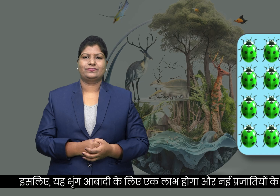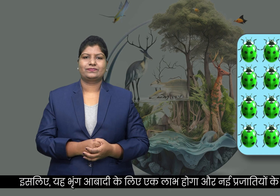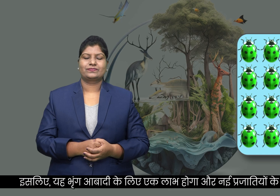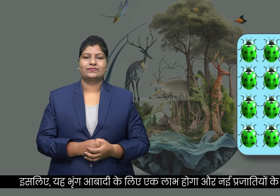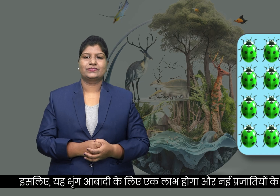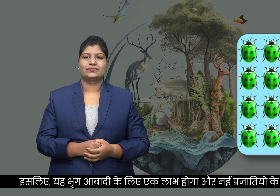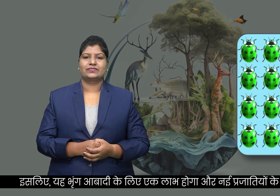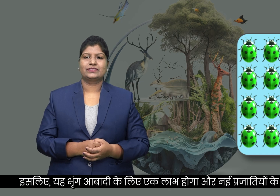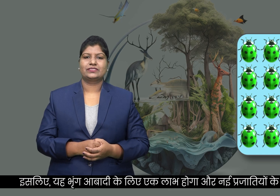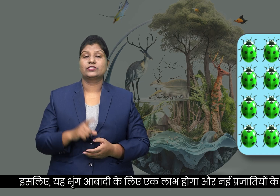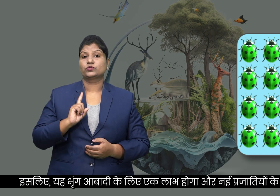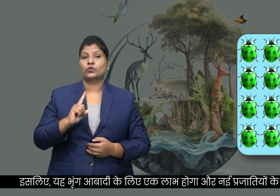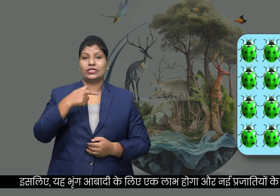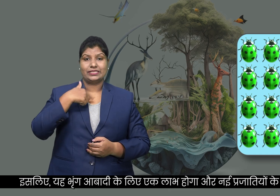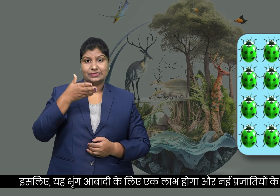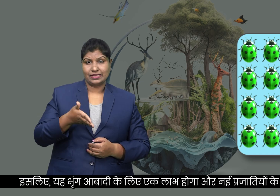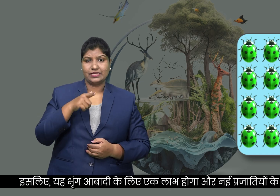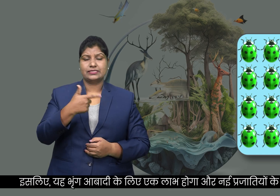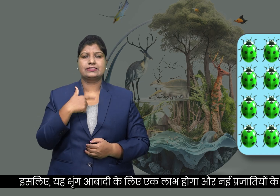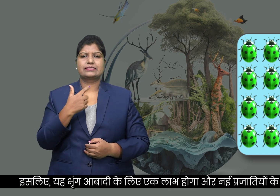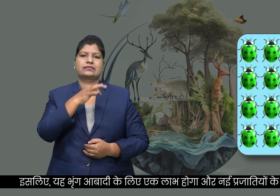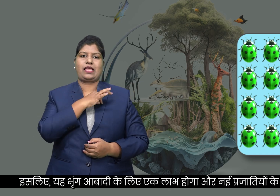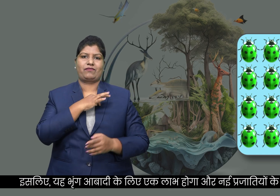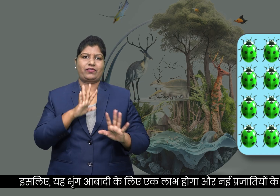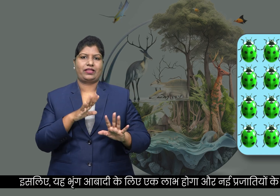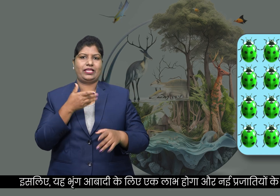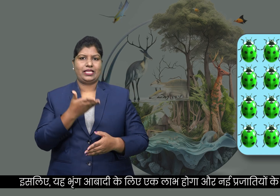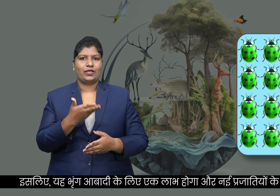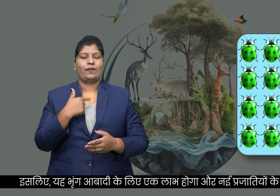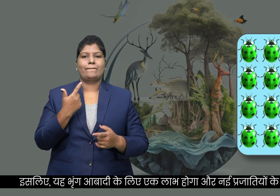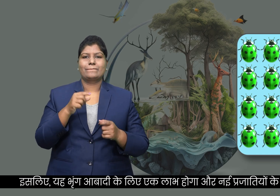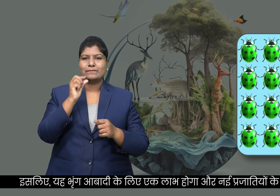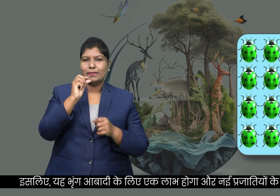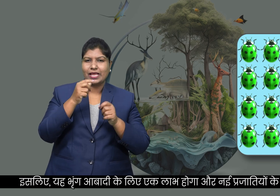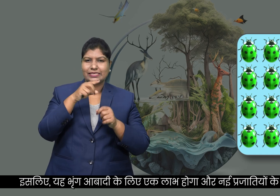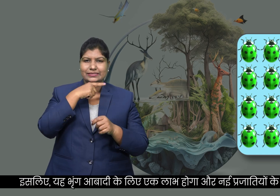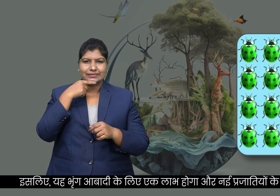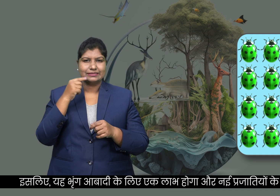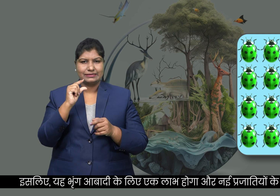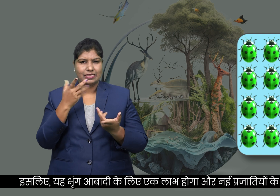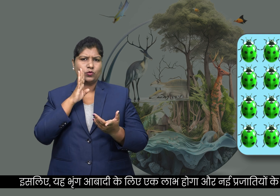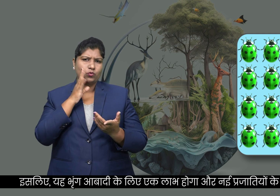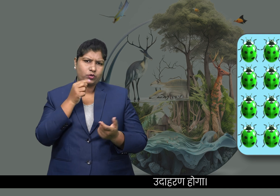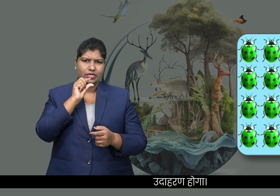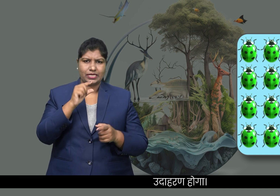इसलिए यह भृंग आबादी के लिए एक लाभ होगा और नई प्रजातियों के विकास का एक उदाहरण